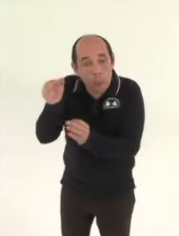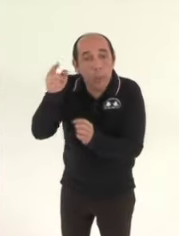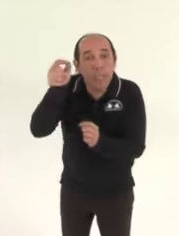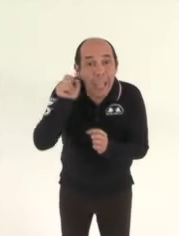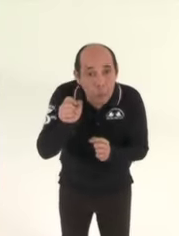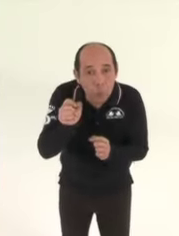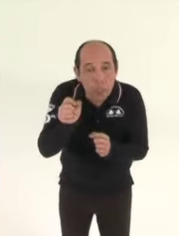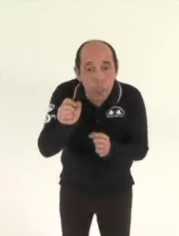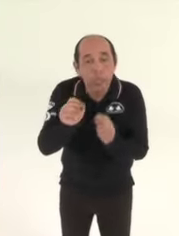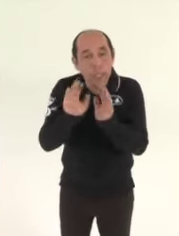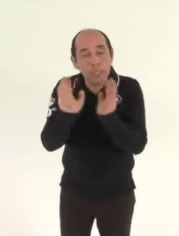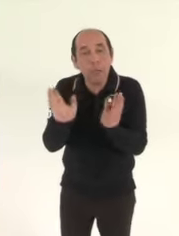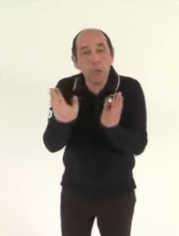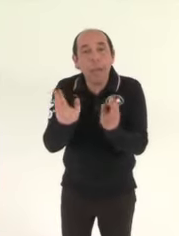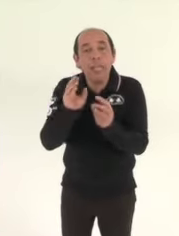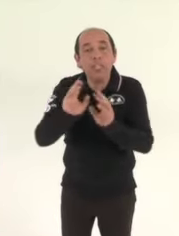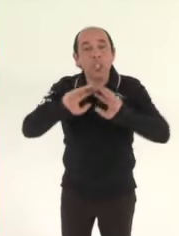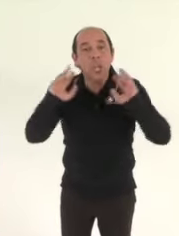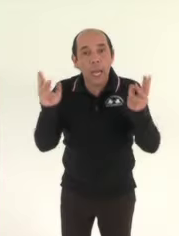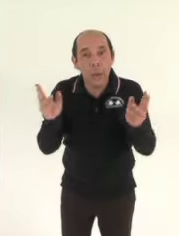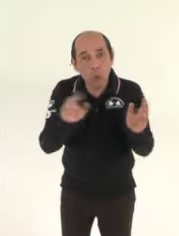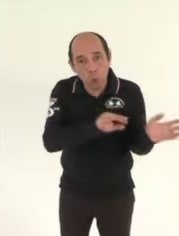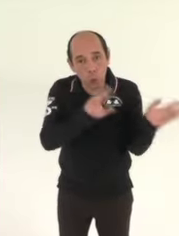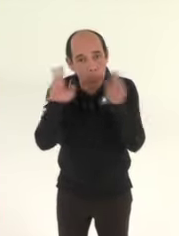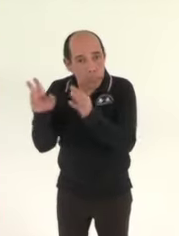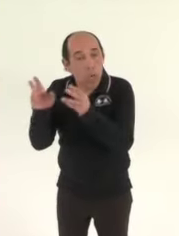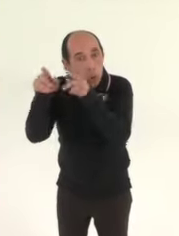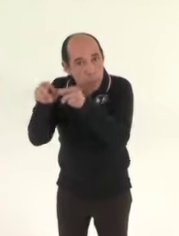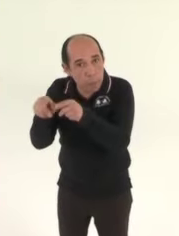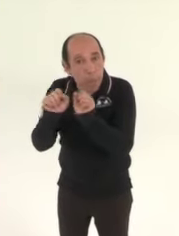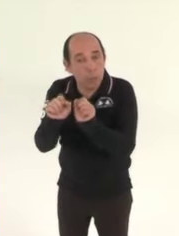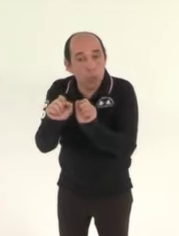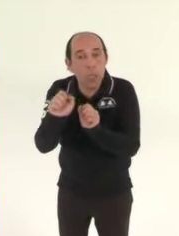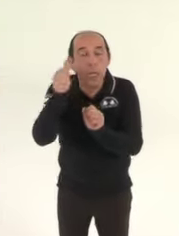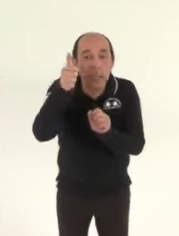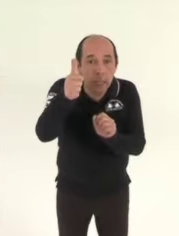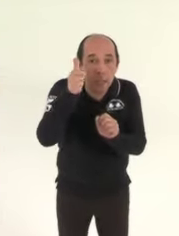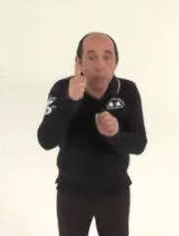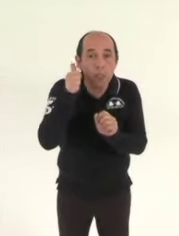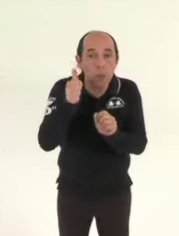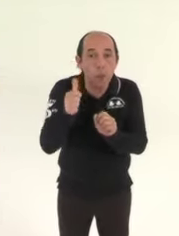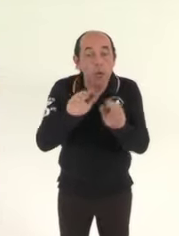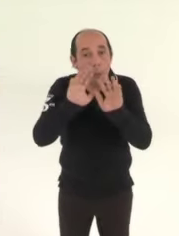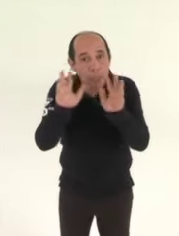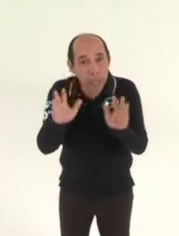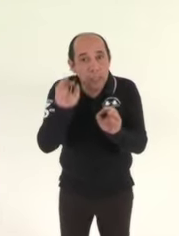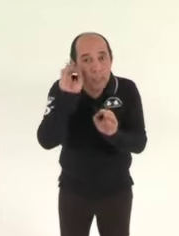من اندونيسيا نتكلموا دابا على الانتاج العالمي ونمشيو لاسيا ودائما مع اندونيسيا اللي هي في المرتبه الاولى من ناحيه